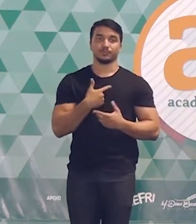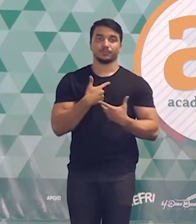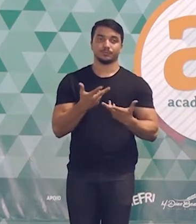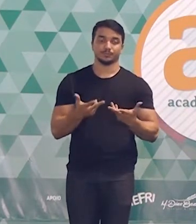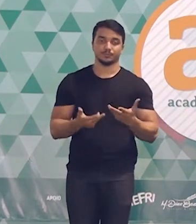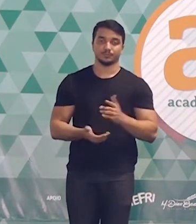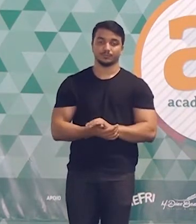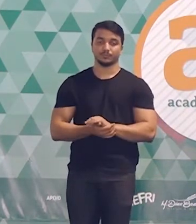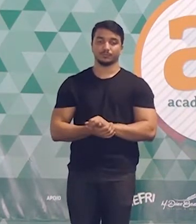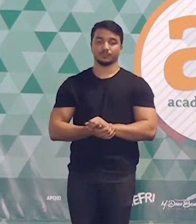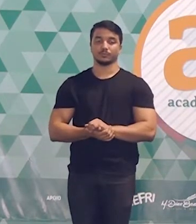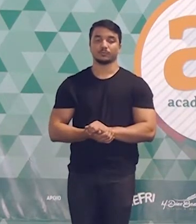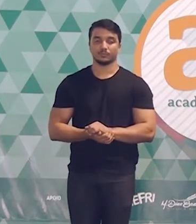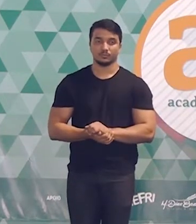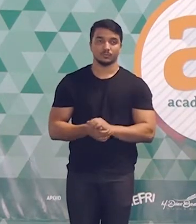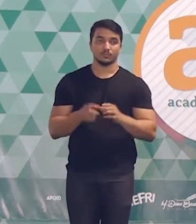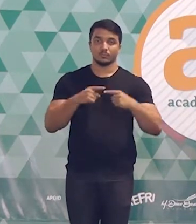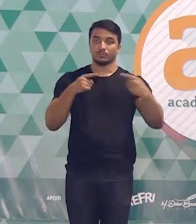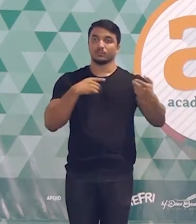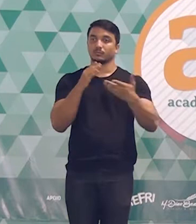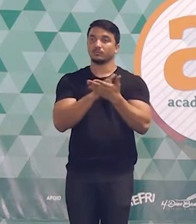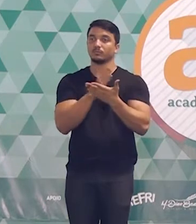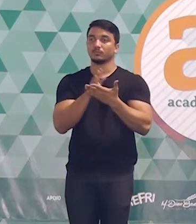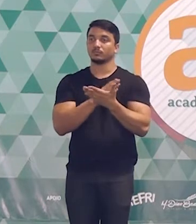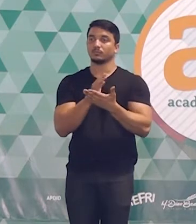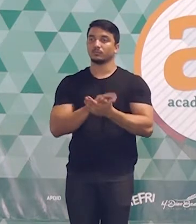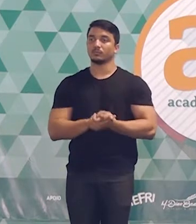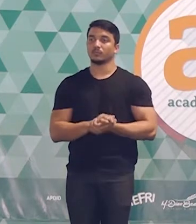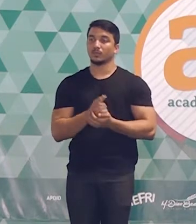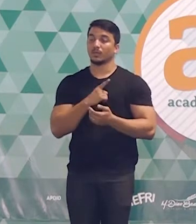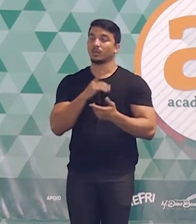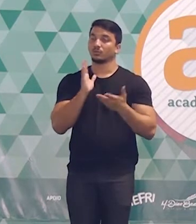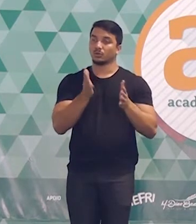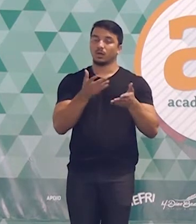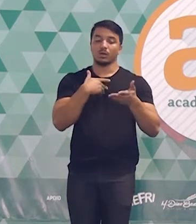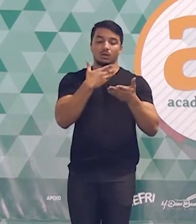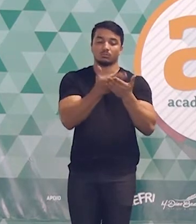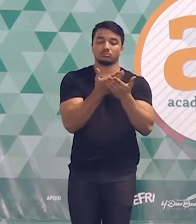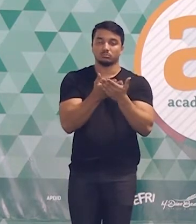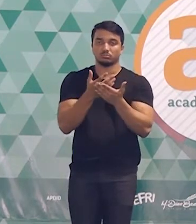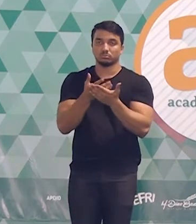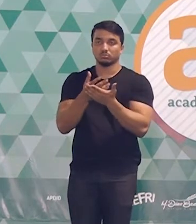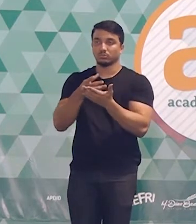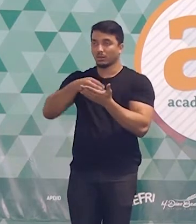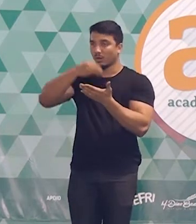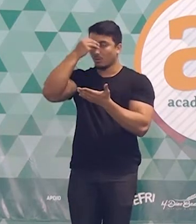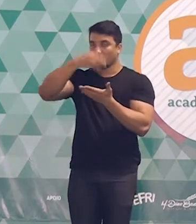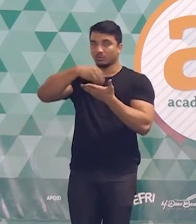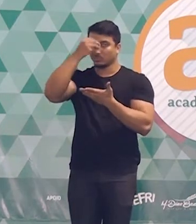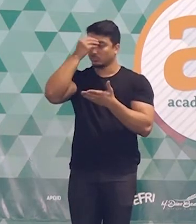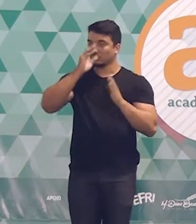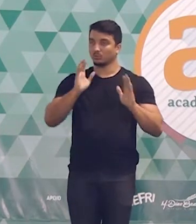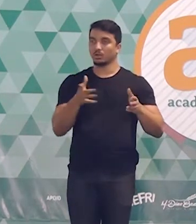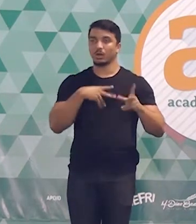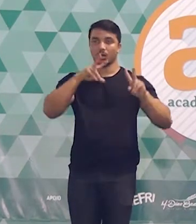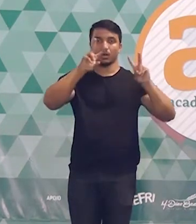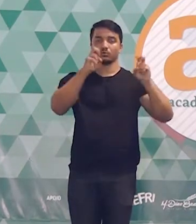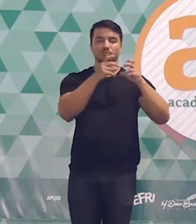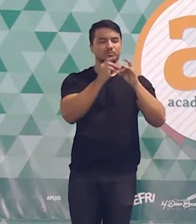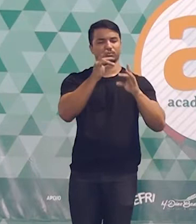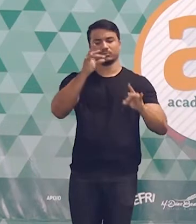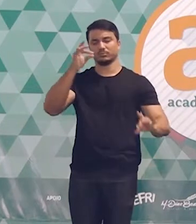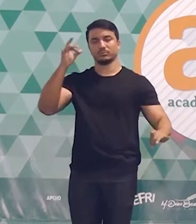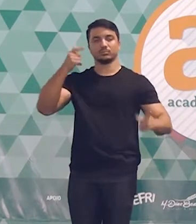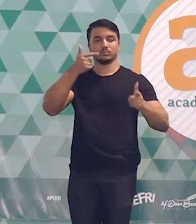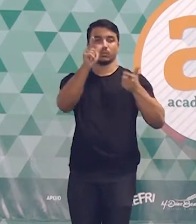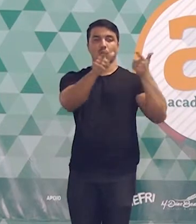seu material. Nós já tivemos várias aulas teóricas aqui, comentando diversos